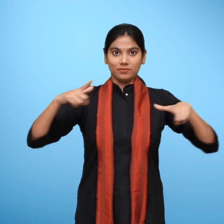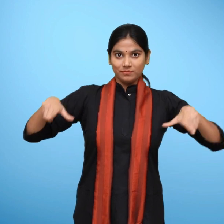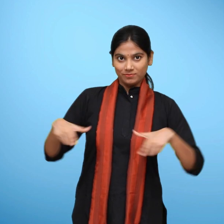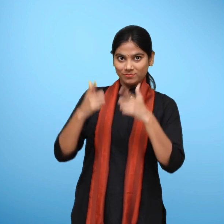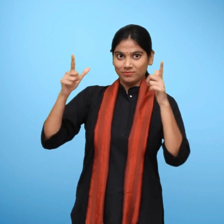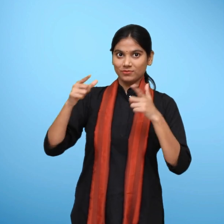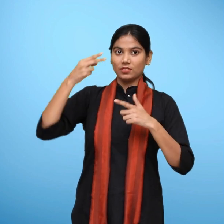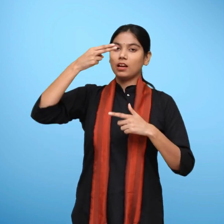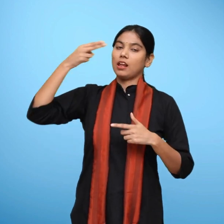नीम